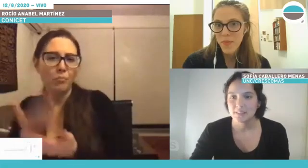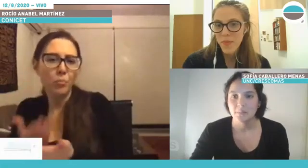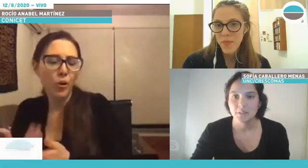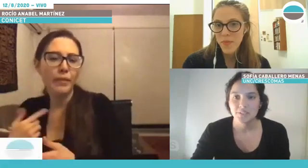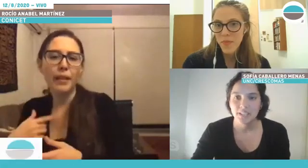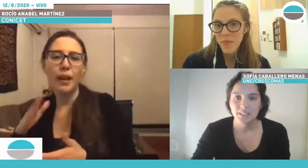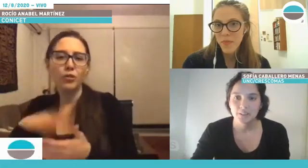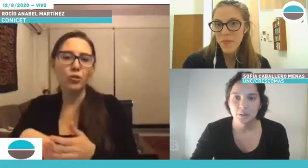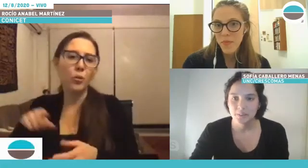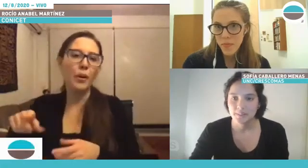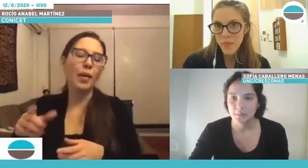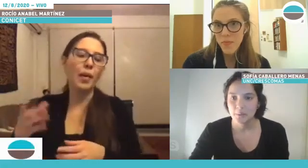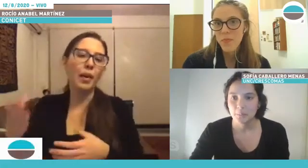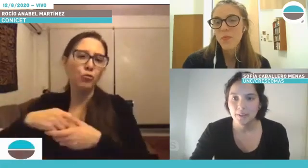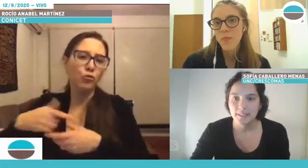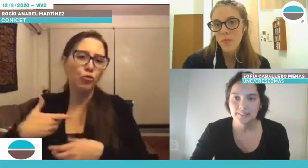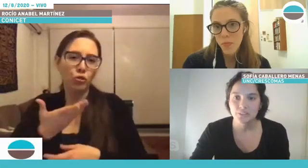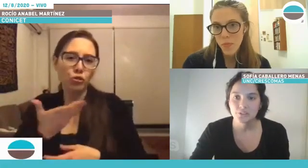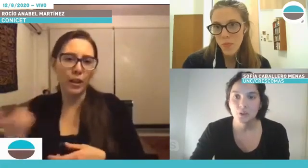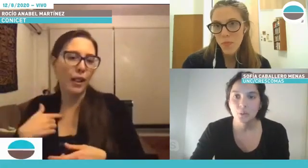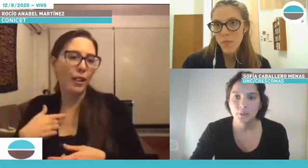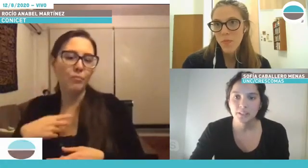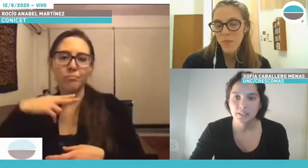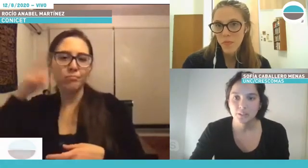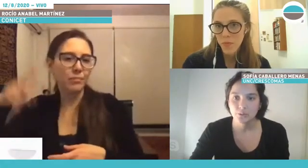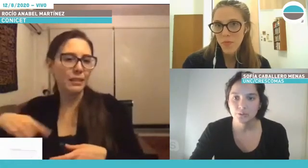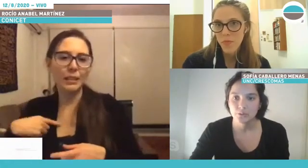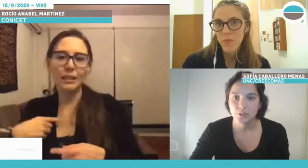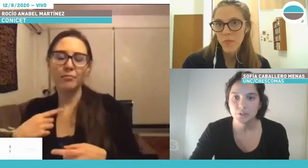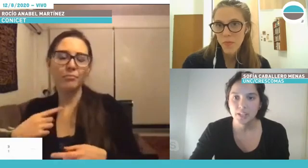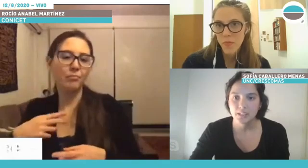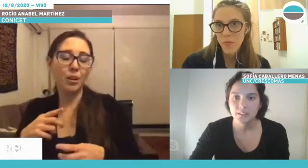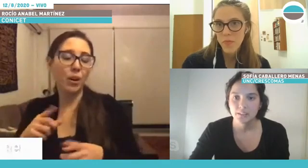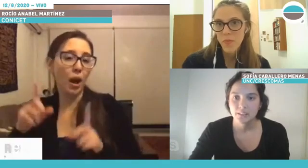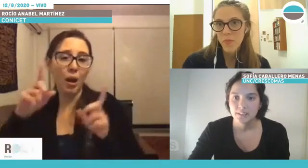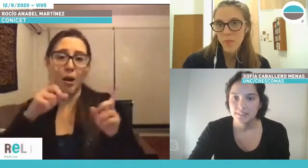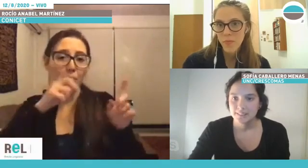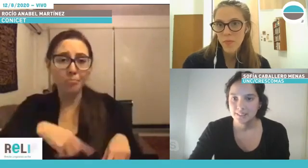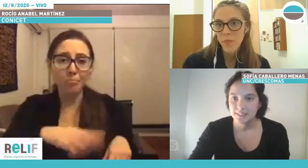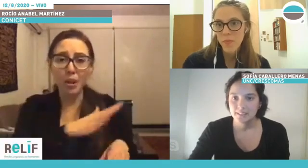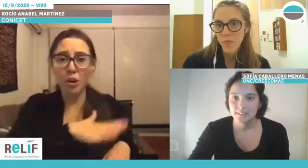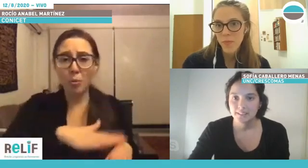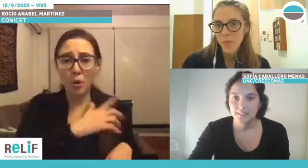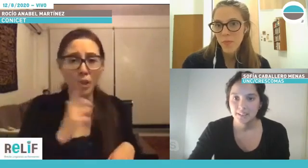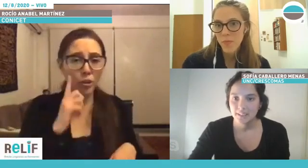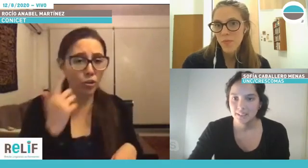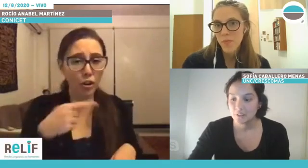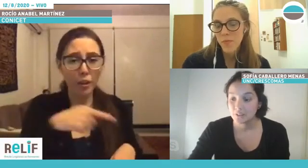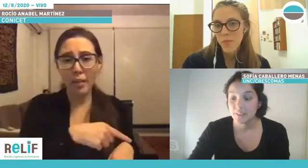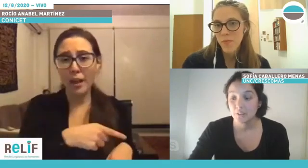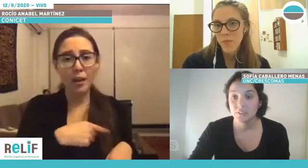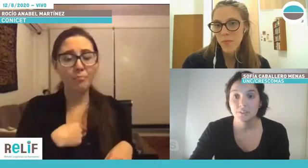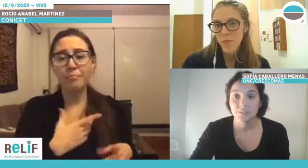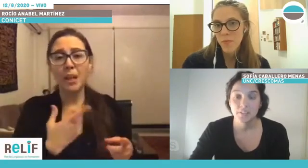siempre presentan proyectos, presentan propuestas sobre la inclusión social,